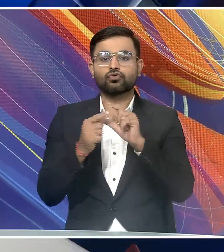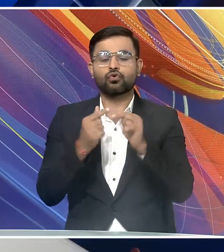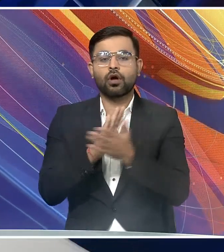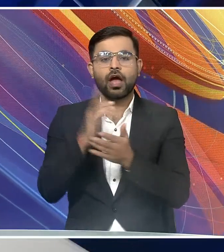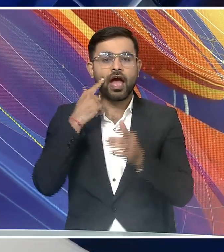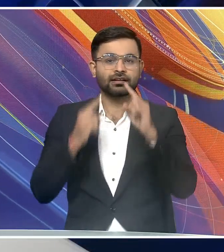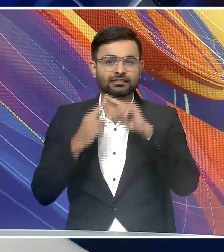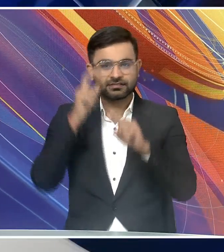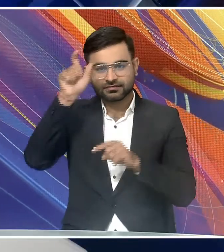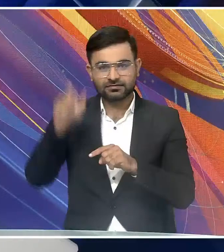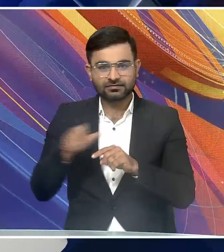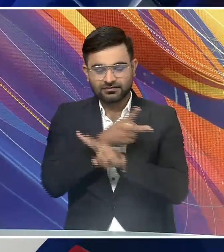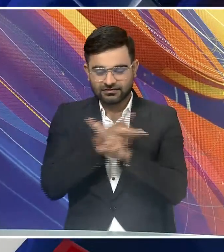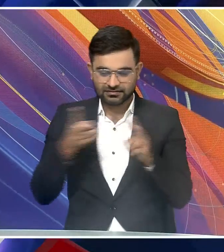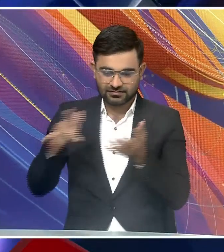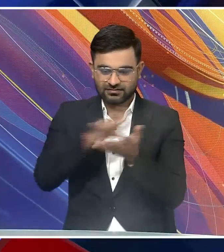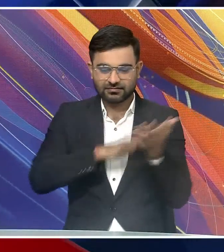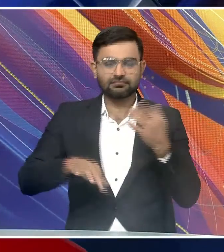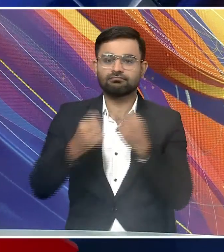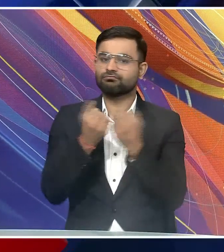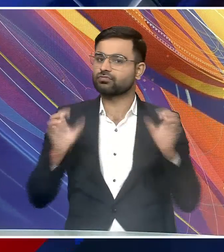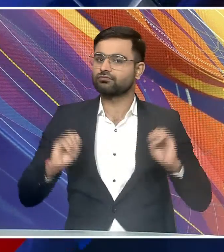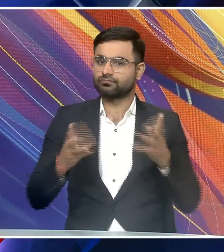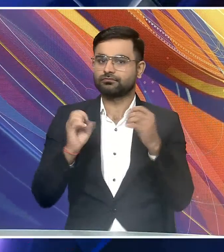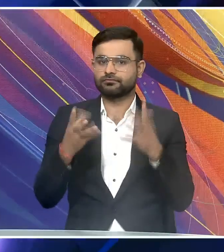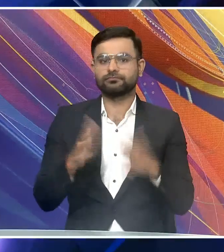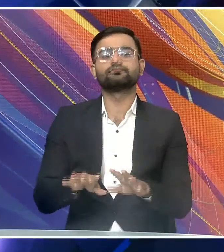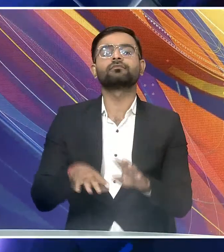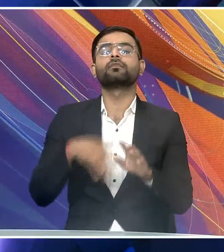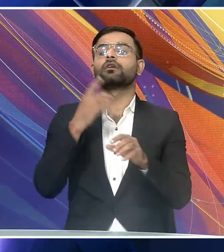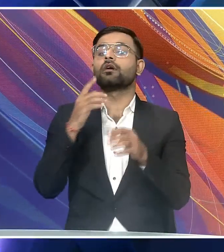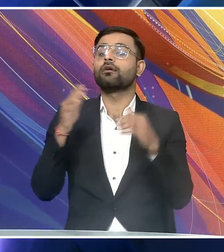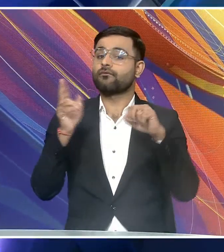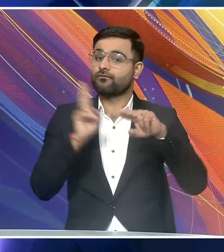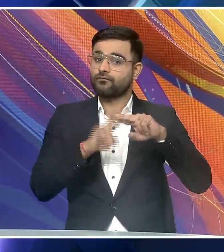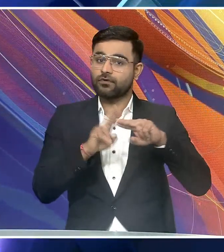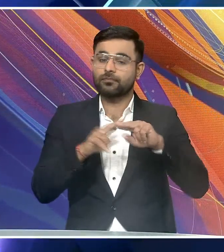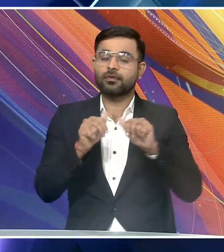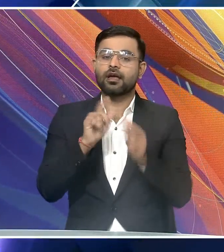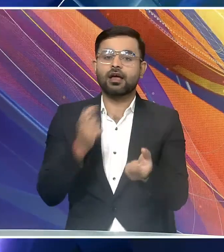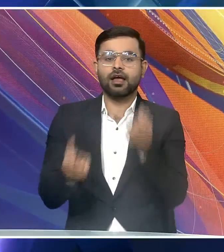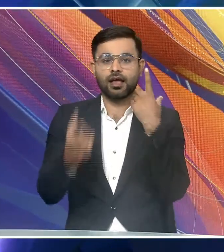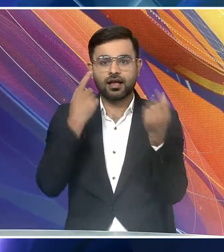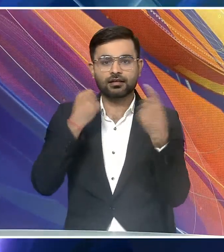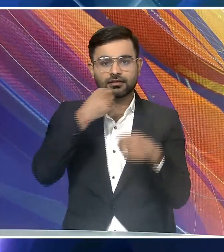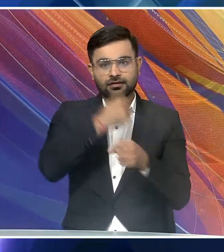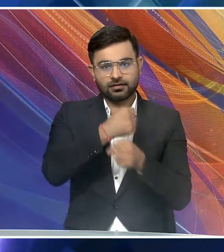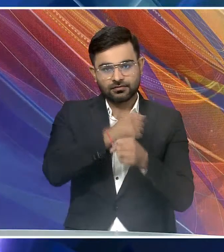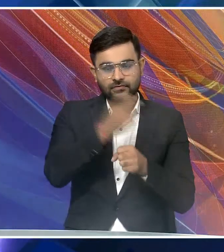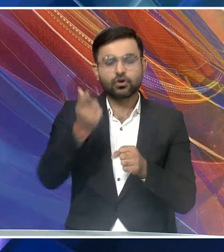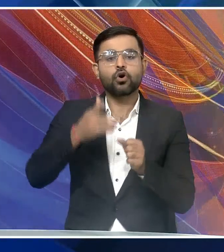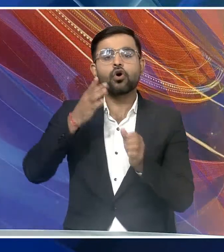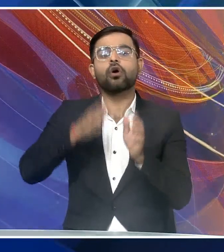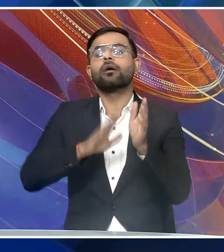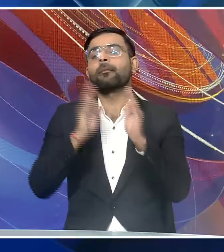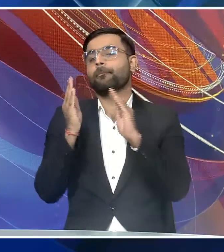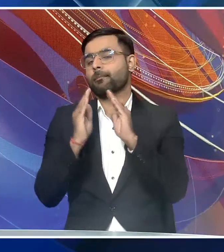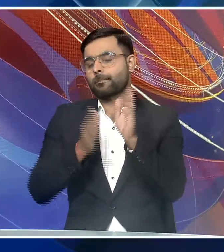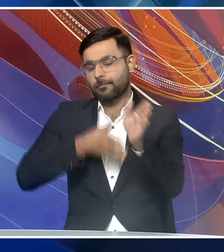विकास परियोजनाओं का शुभारंभ करेंगी। शुक्रवार को वे असम सरकार के साथ साथ केंद्रीय सड़क परिवहन